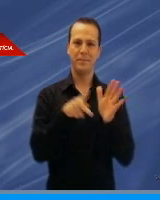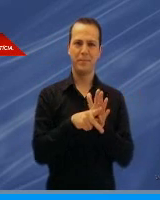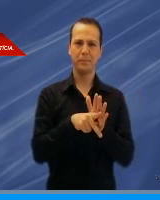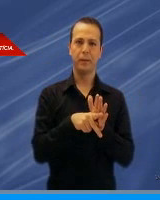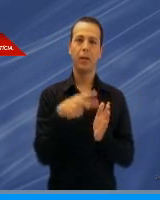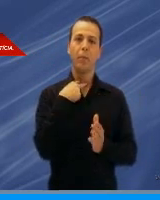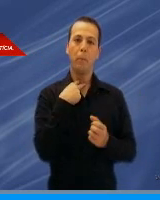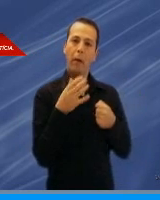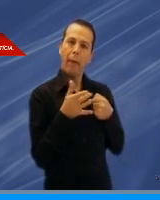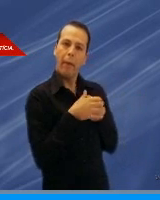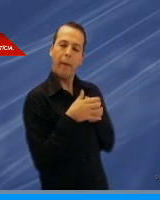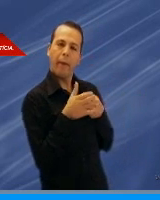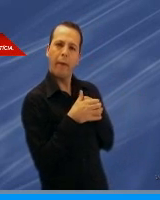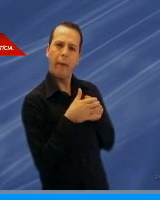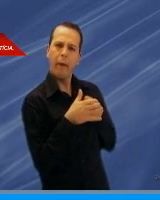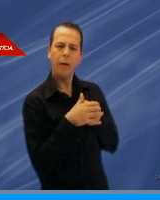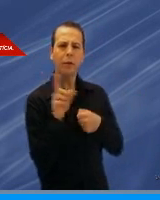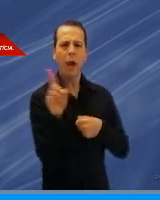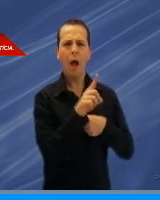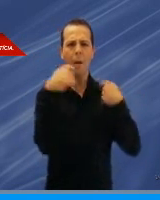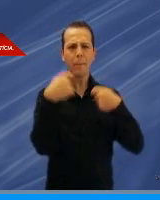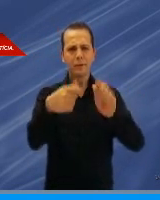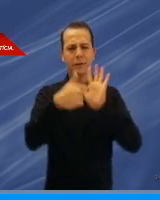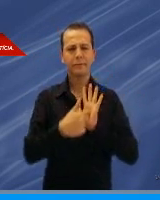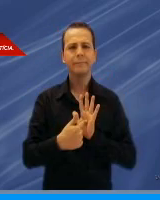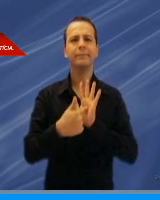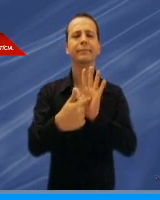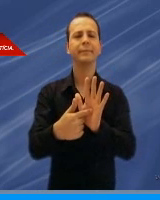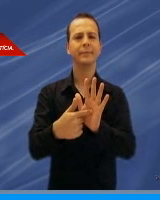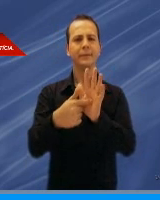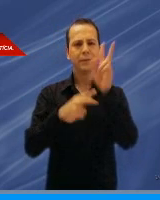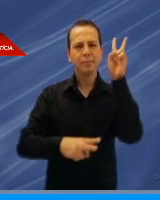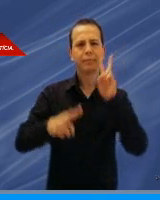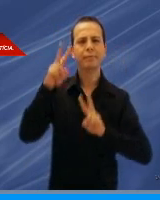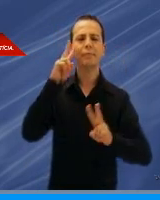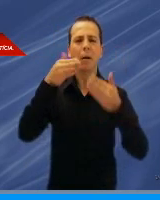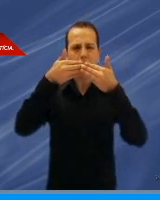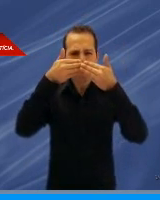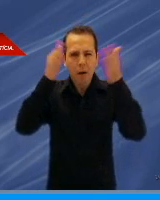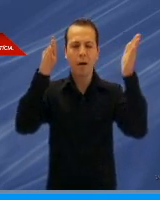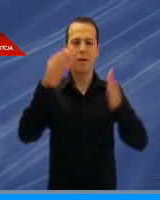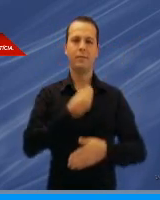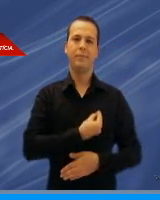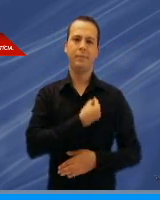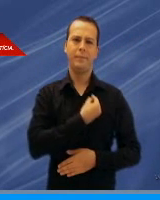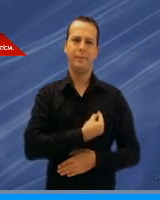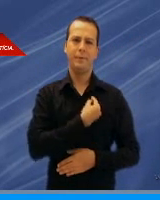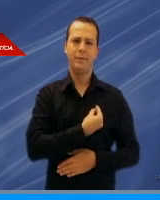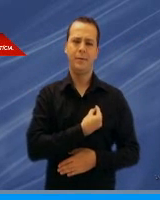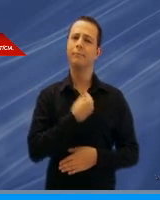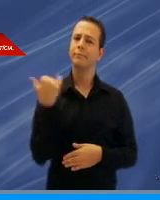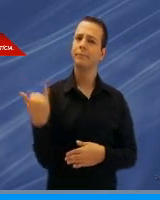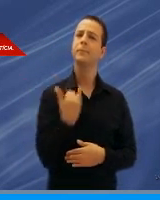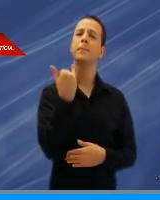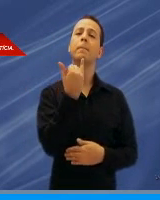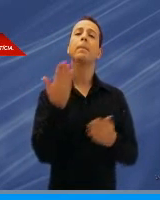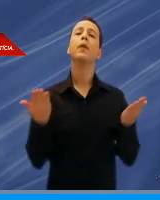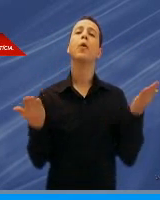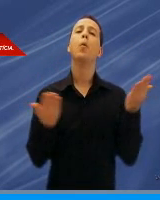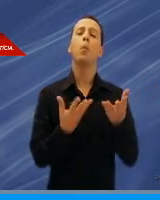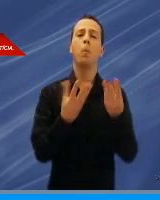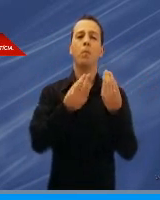comunidades fechadas de surdos e tenham uma perspectiva um pouco mais ampla de vida. Então, hoje, muita